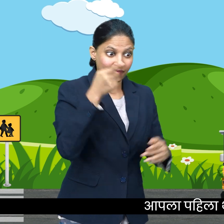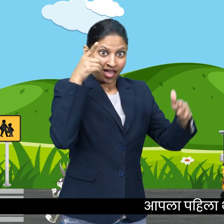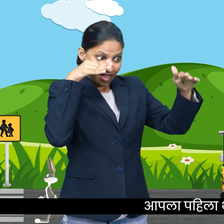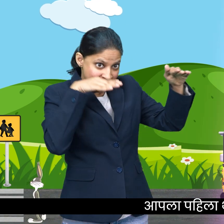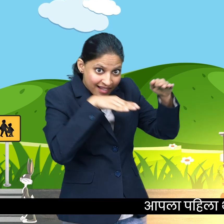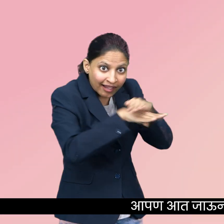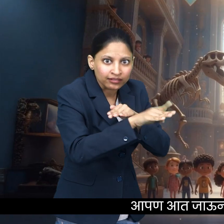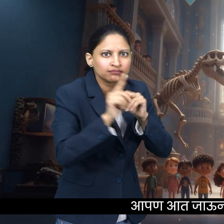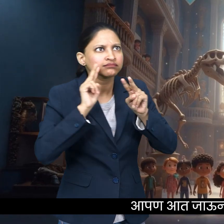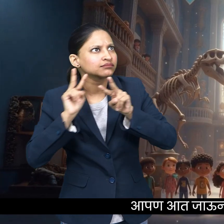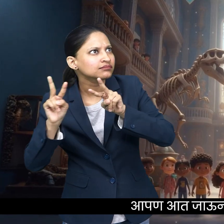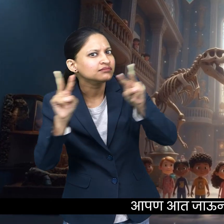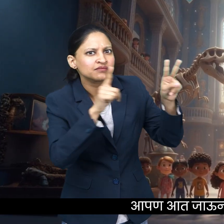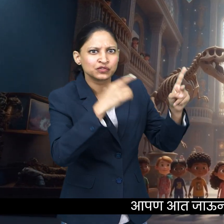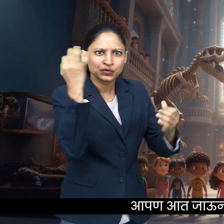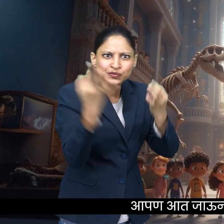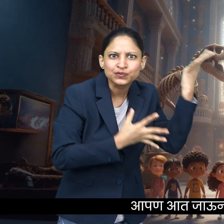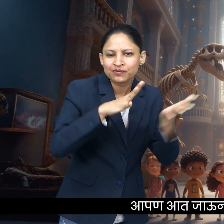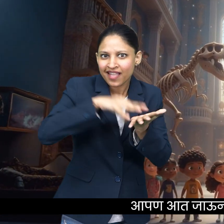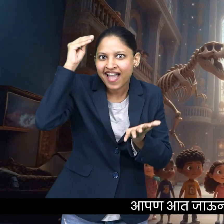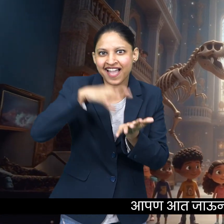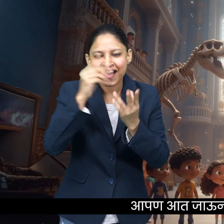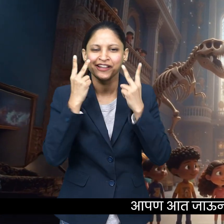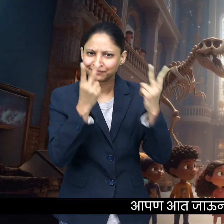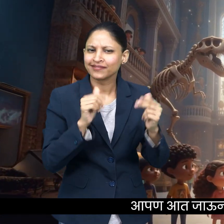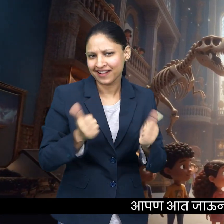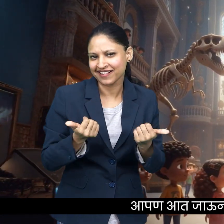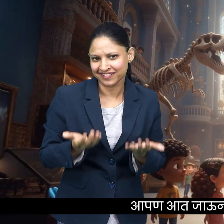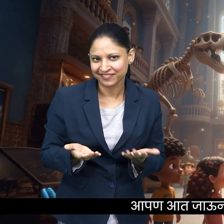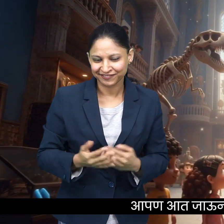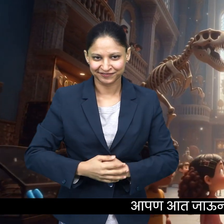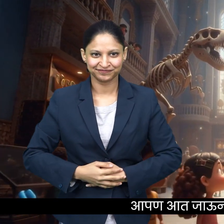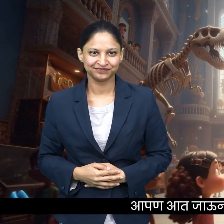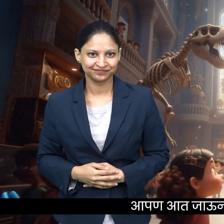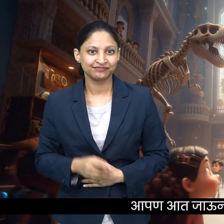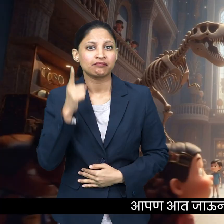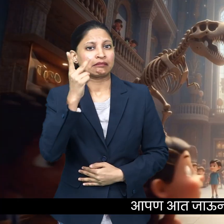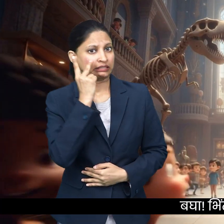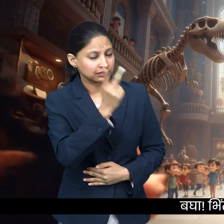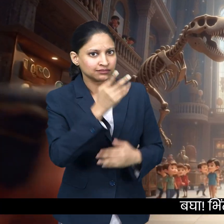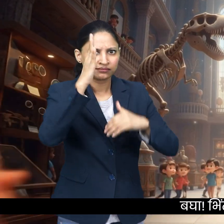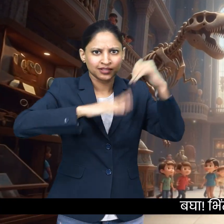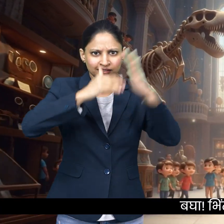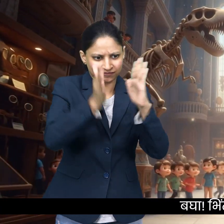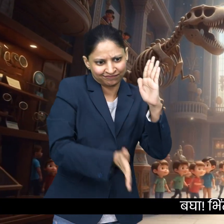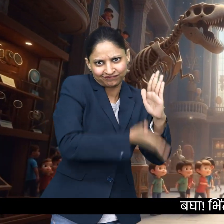आहे. आपण आत जाऊन काय शोधू शकतो ते पाहूया.